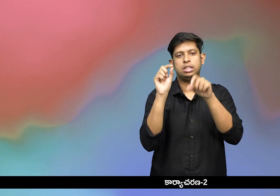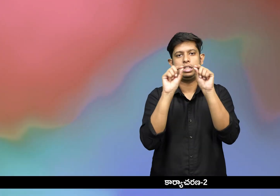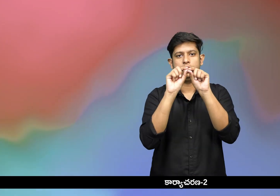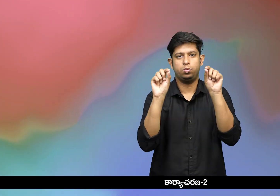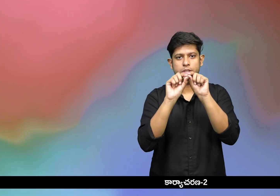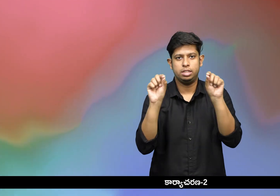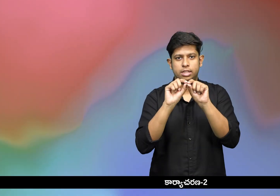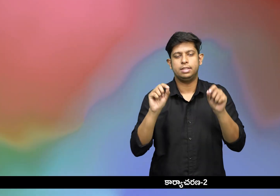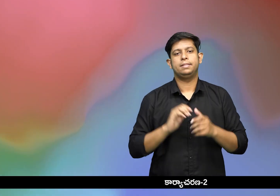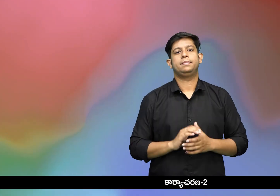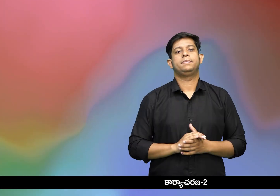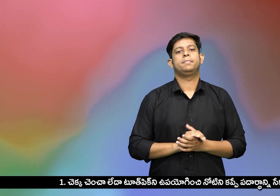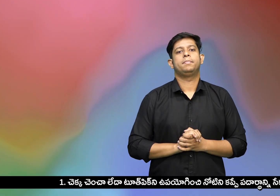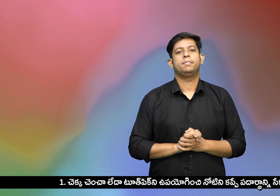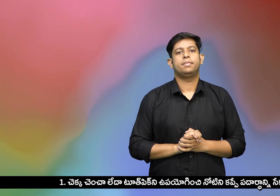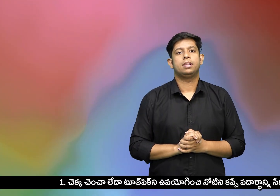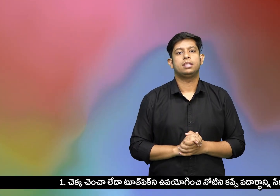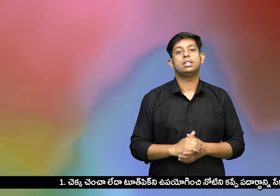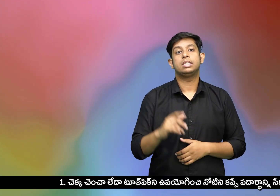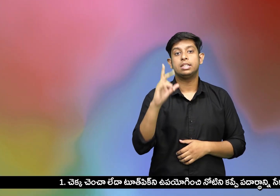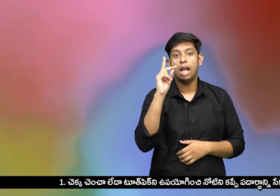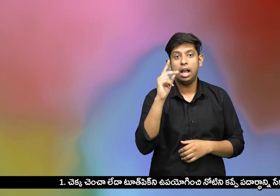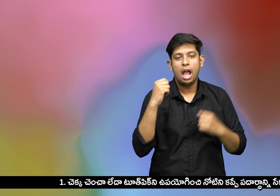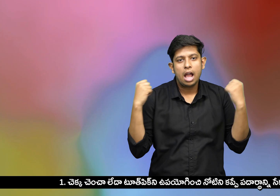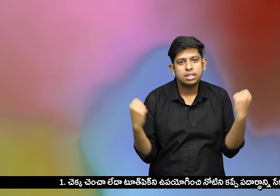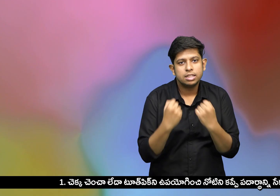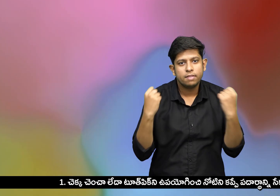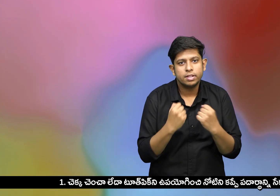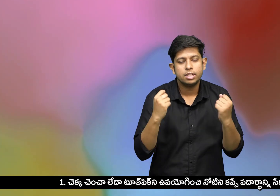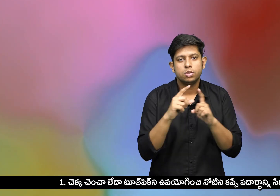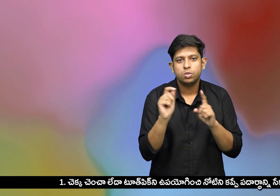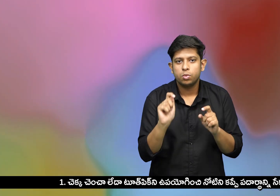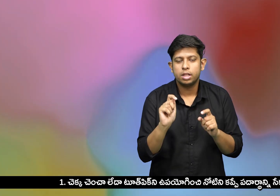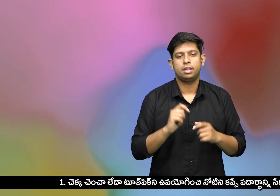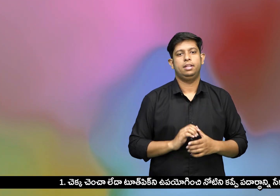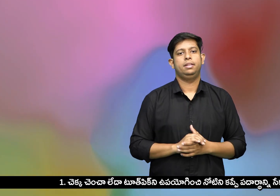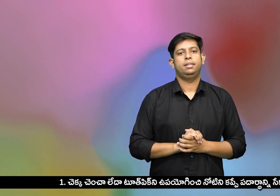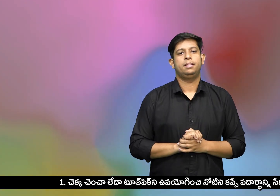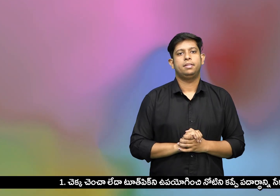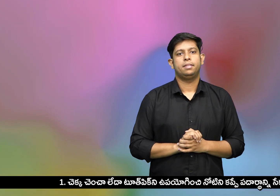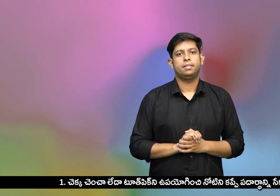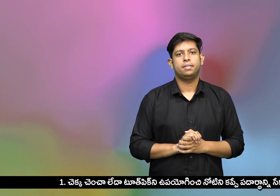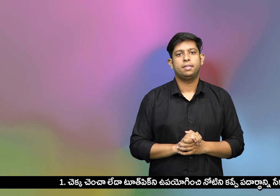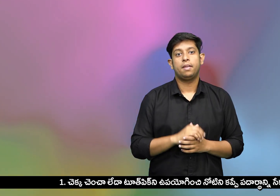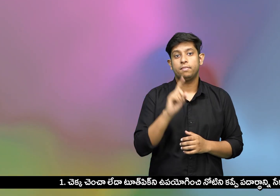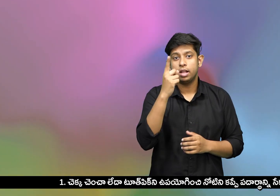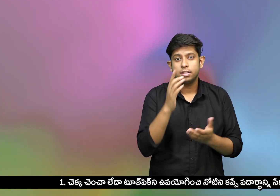కార్యాచరణ 2: 1. చెక్క చెంచా లేదా టూత్పిక్ని ఉపయోగించి నోటిని